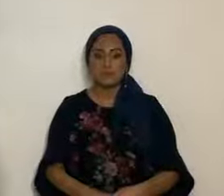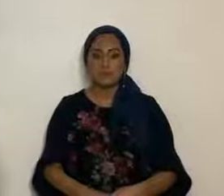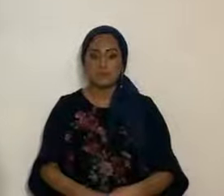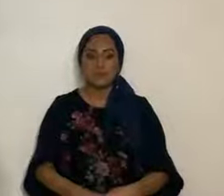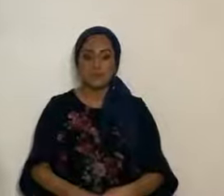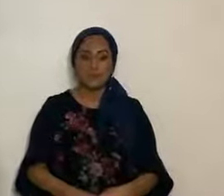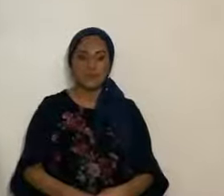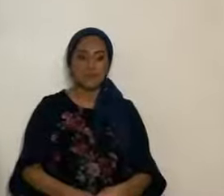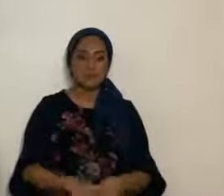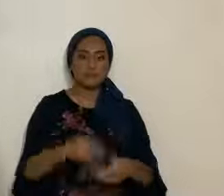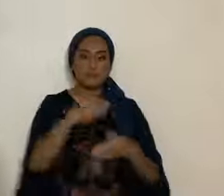Ya vamos terminando.